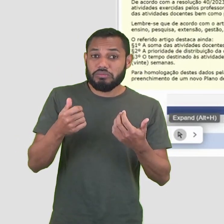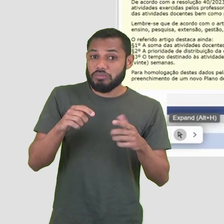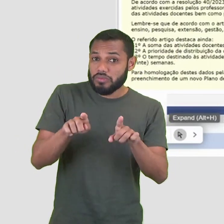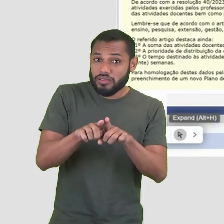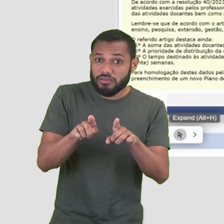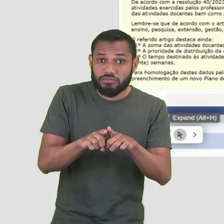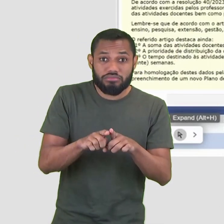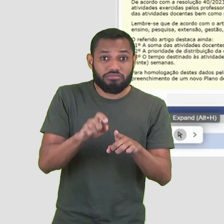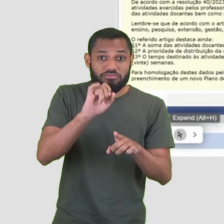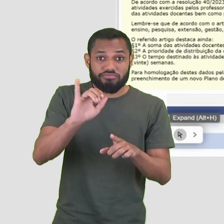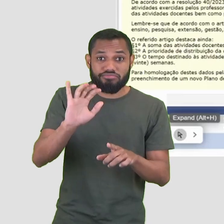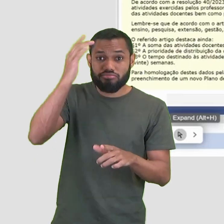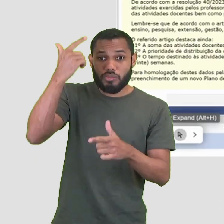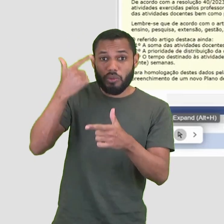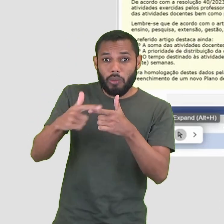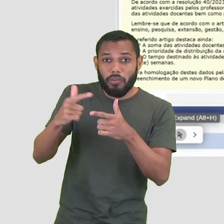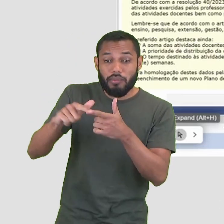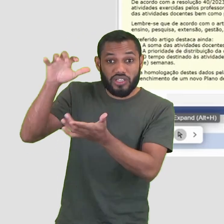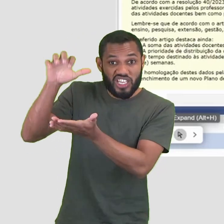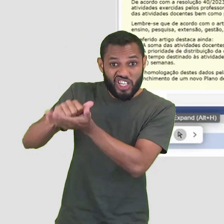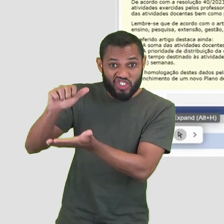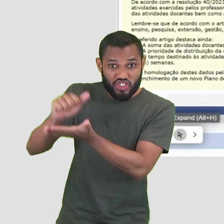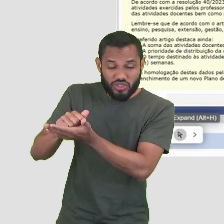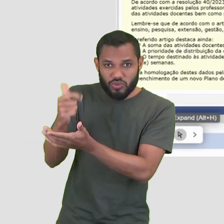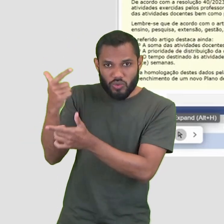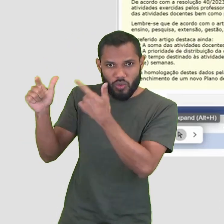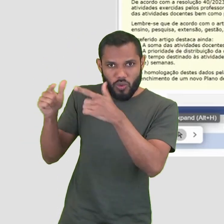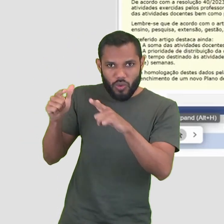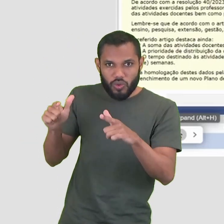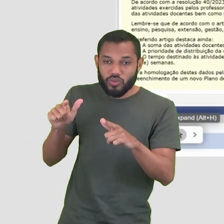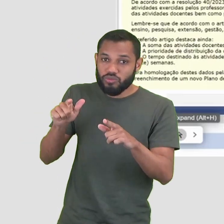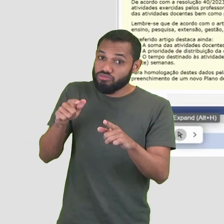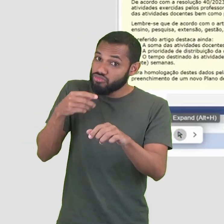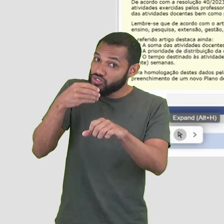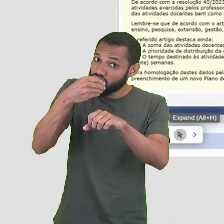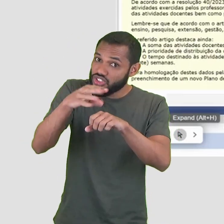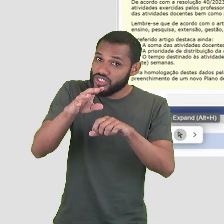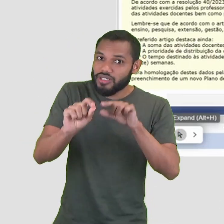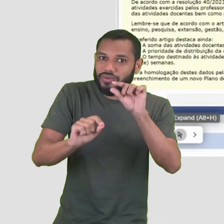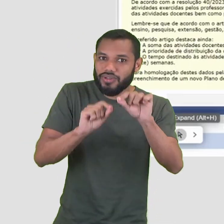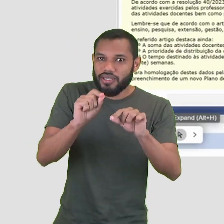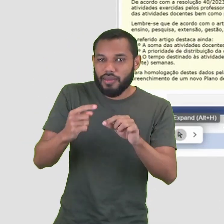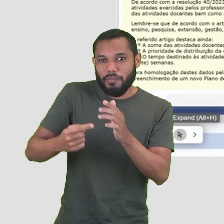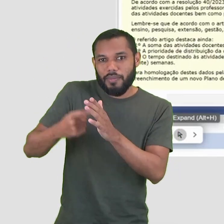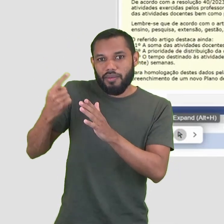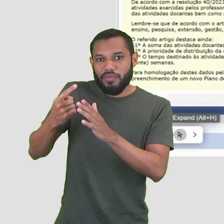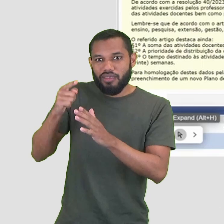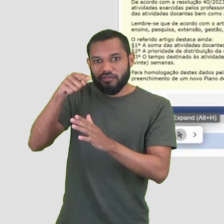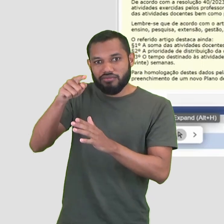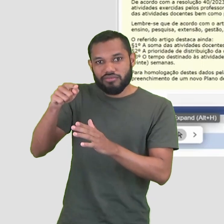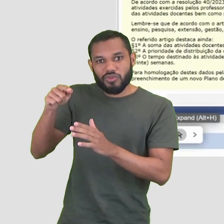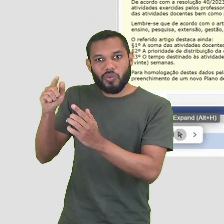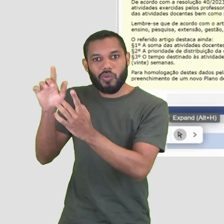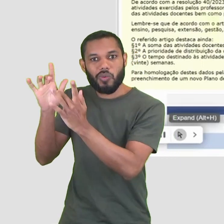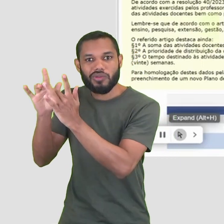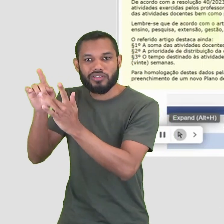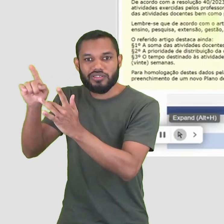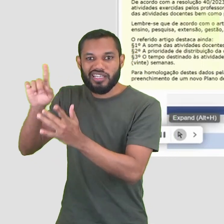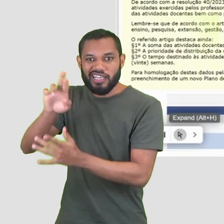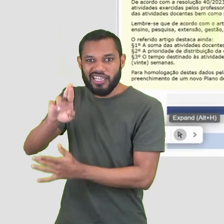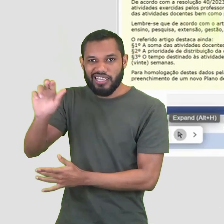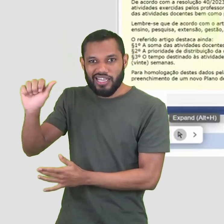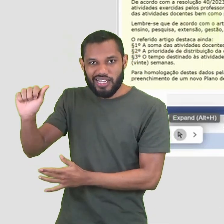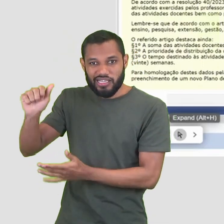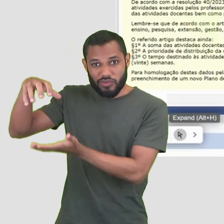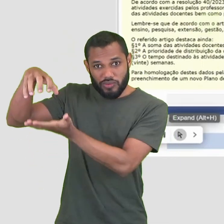problema de registro, nós orientamos, então, que primeiro seja procurado um registro acadêmico ou coordenador de curso,